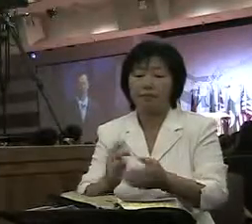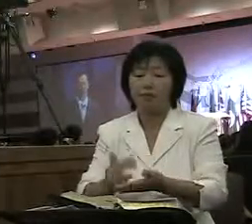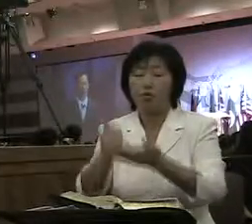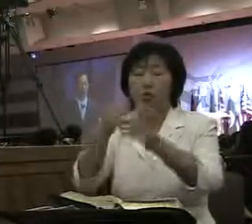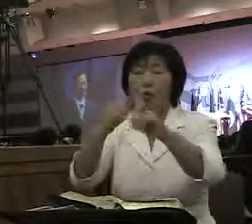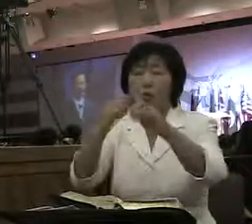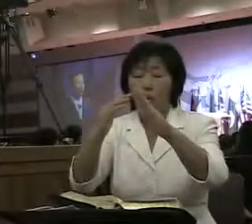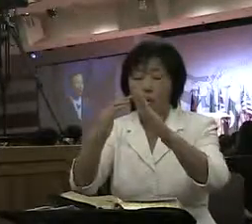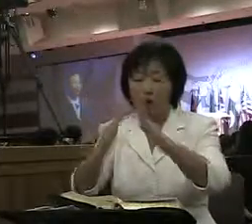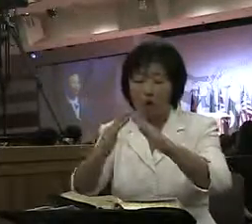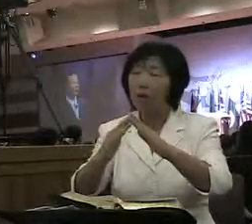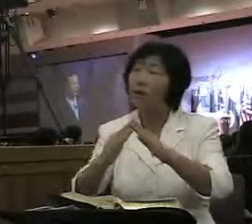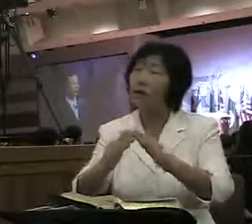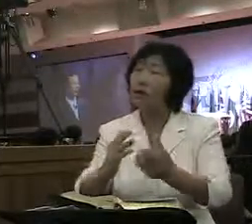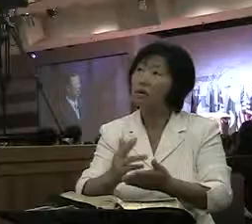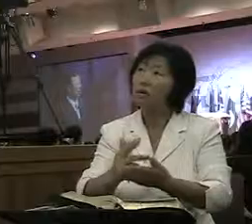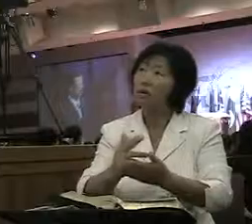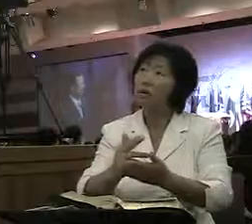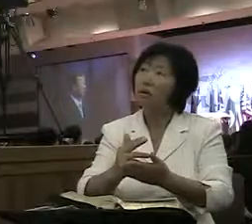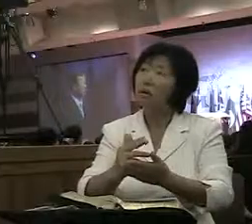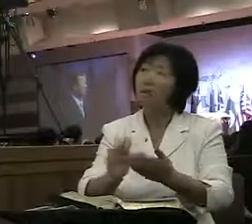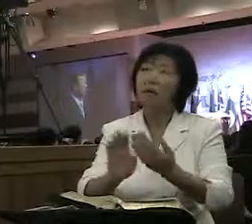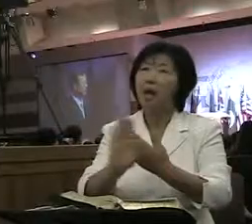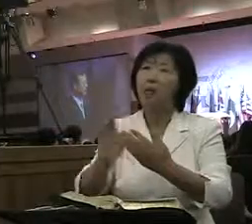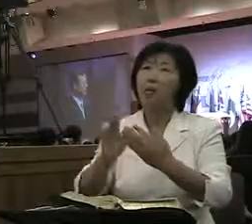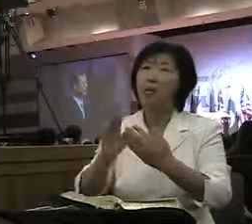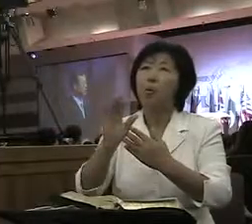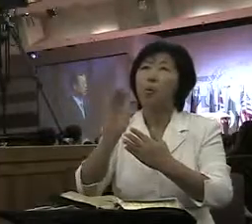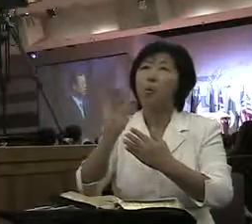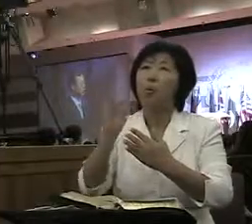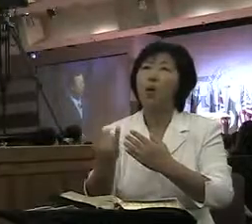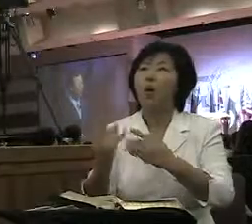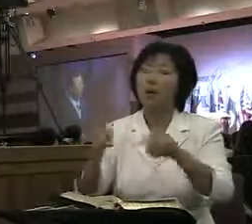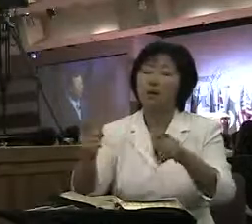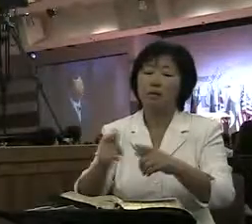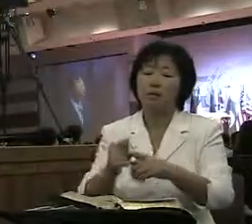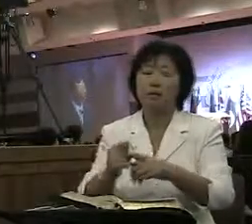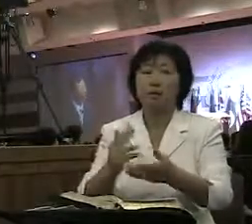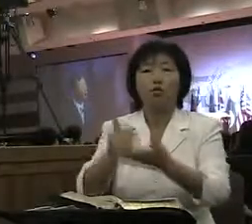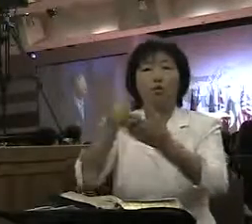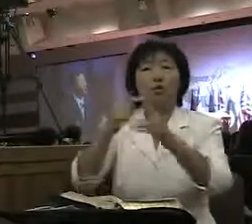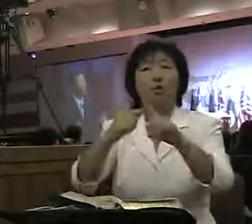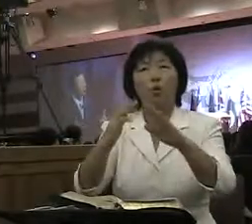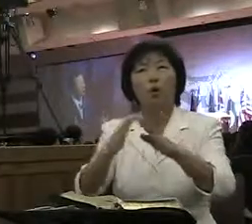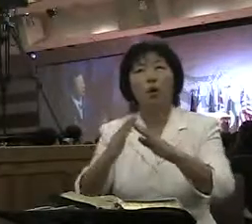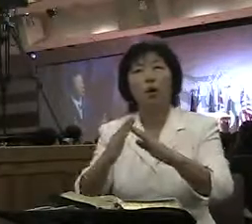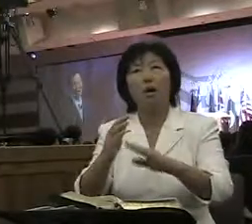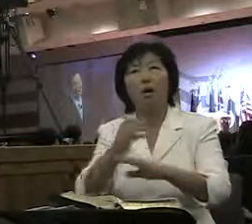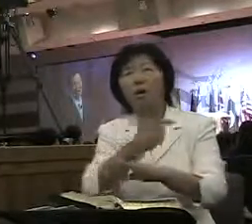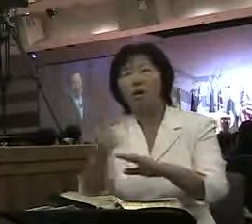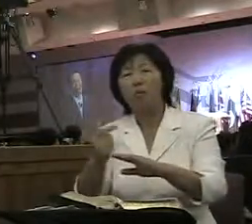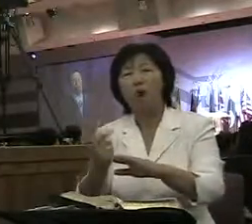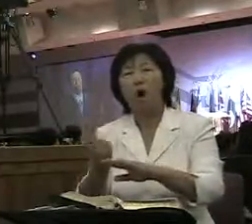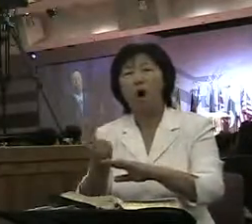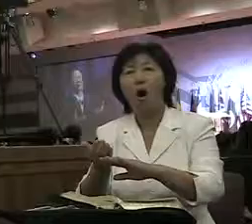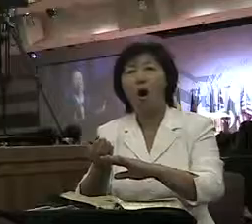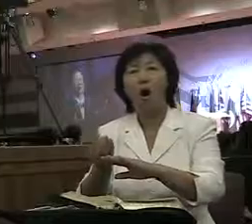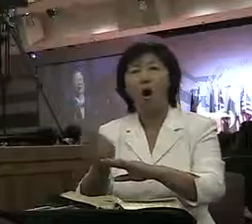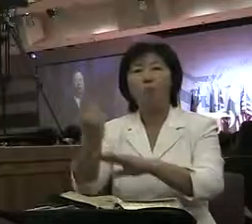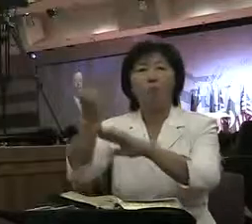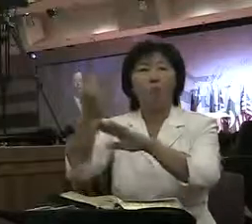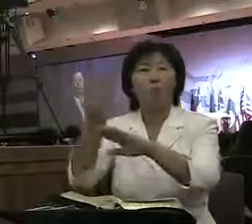주님의 교회가, 우리 교회도 예외 아니죠. 주님의 교회가 너무 업되는 것을 추구하고 있어요.